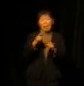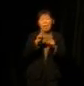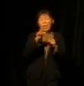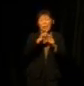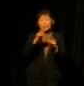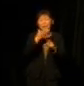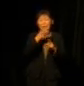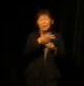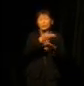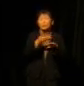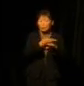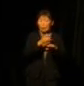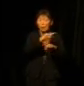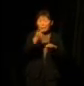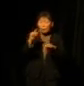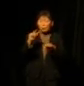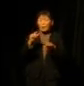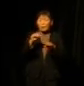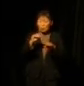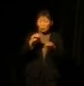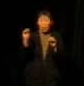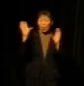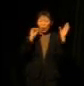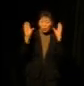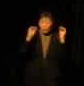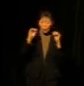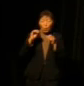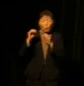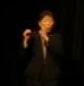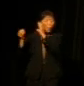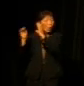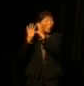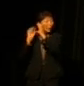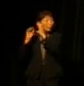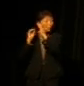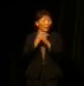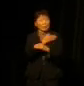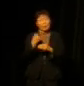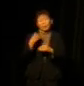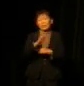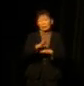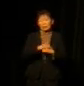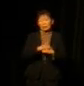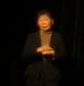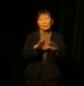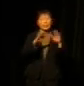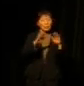島、 NHK FM 福島がね、頼りでした。で ところがね、今ではね、こういうものがあるんです